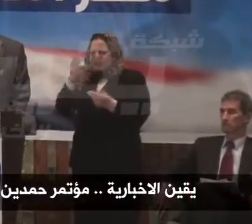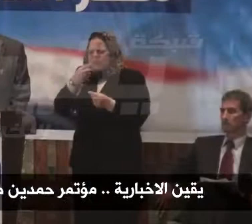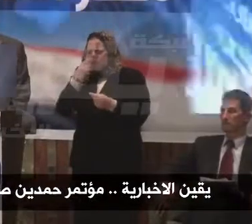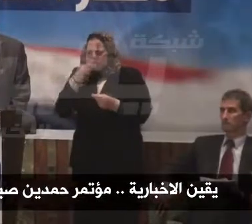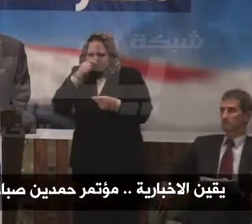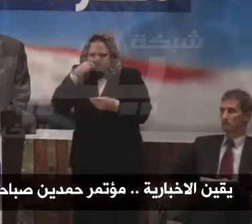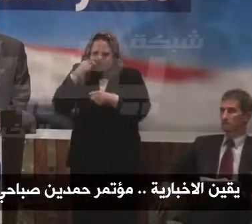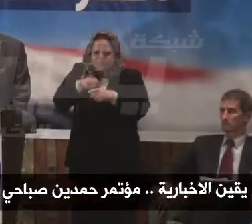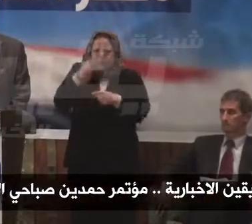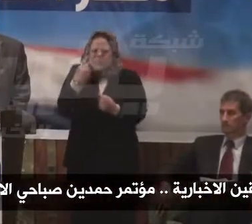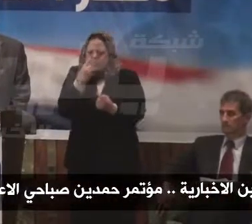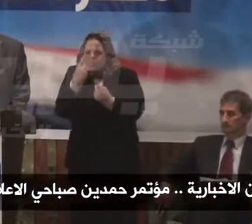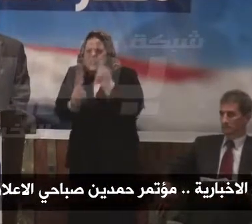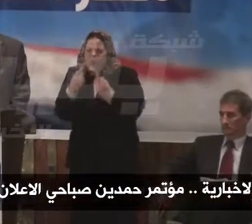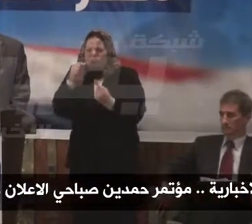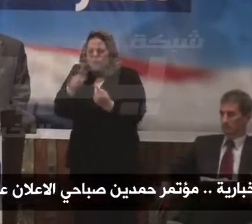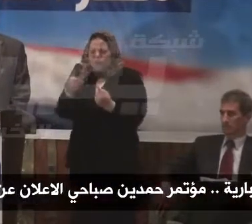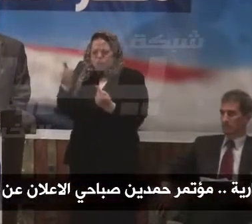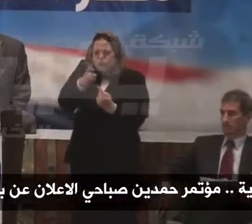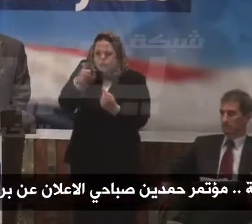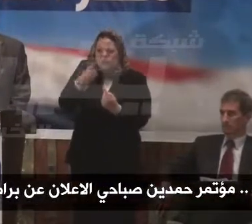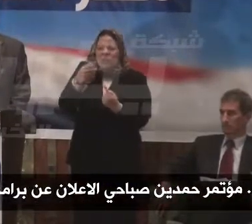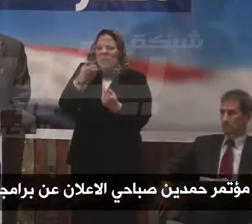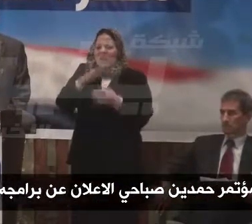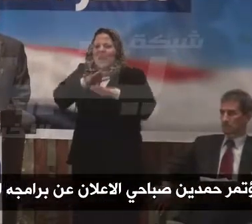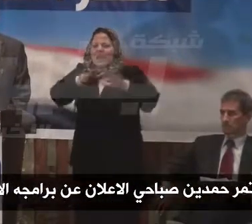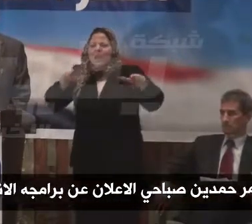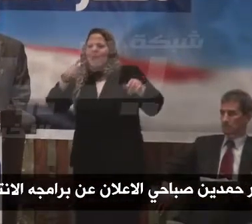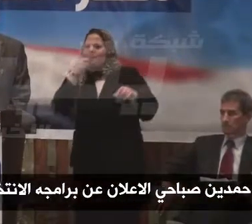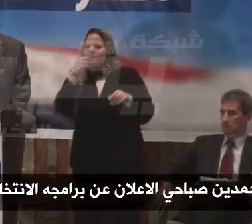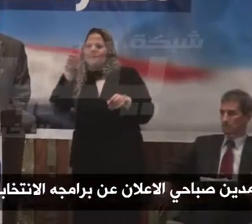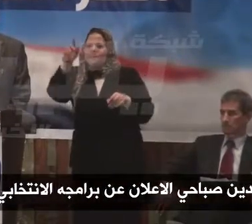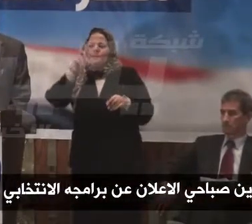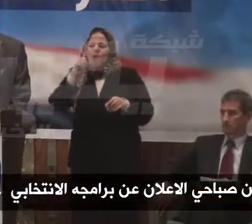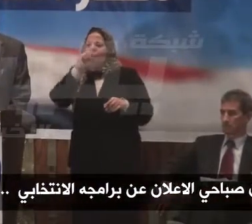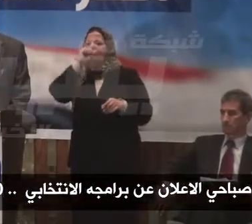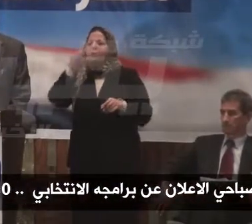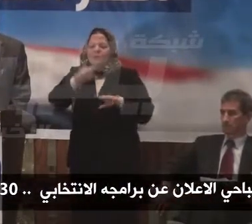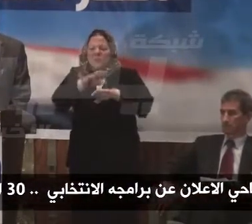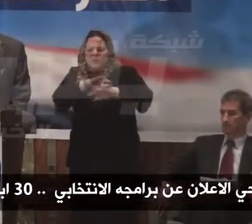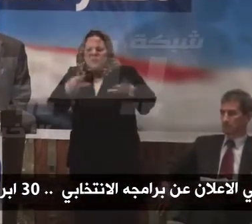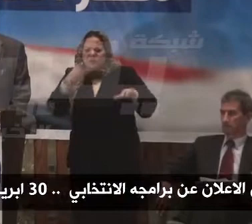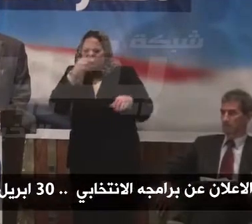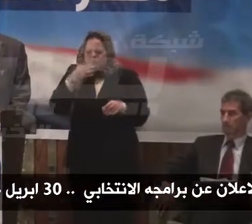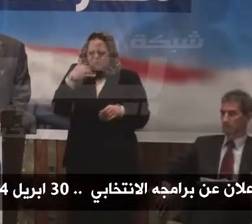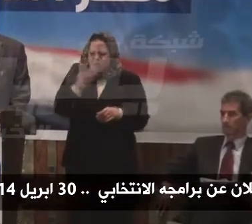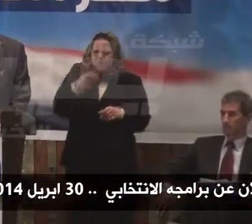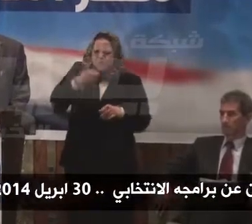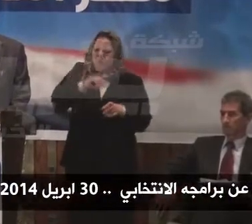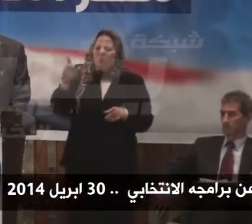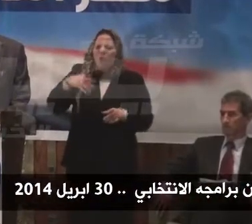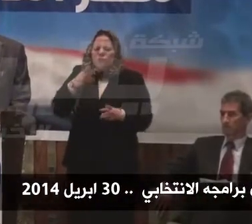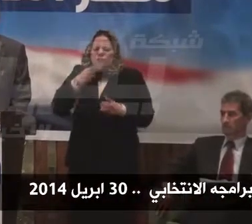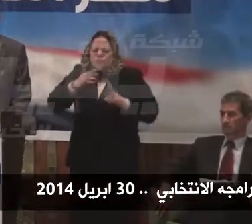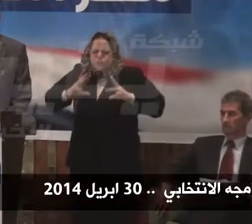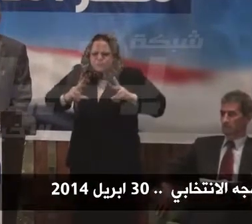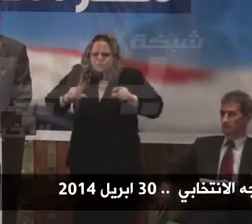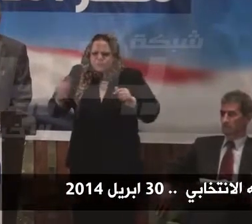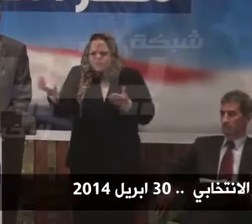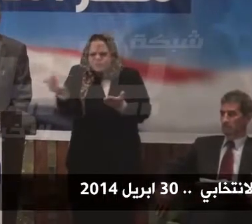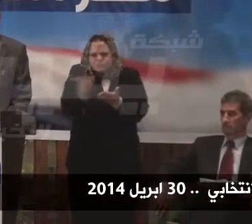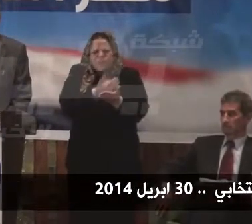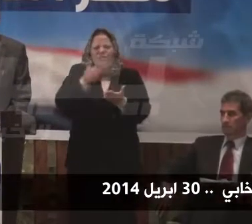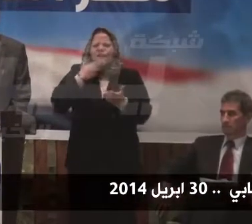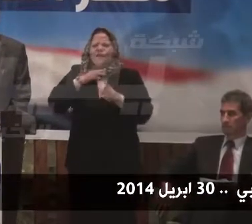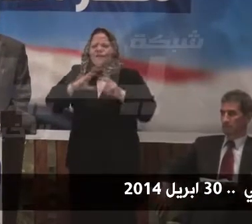التي تذهب إلى الزراعة المصرية. النيل سيرجع كما كان مرة أخرى طاهرا نظيفا.